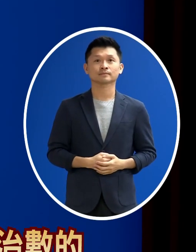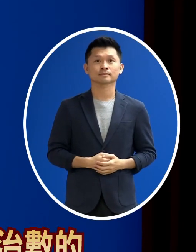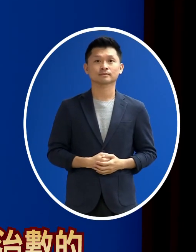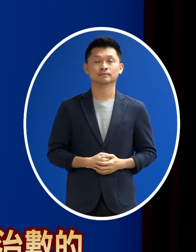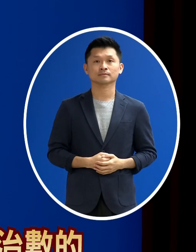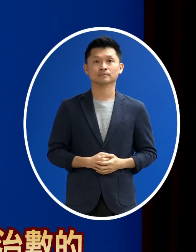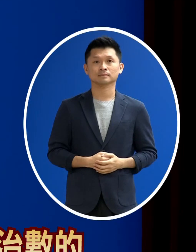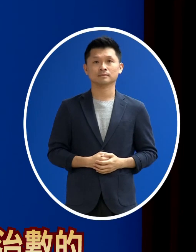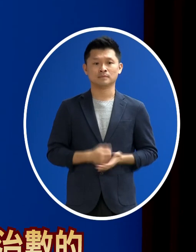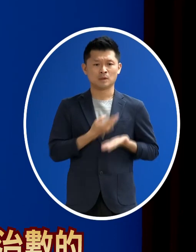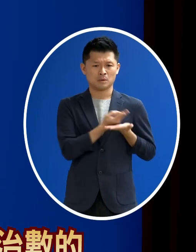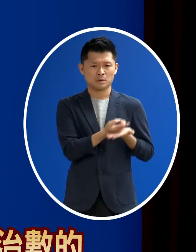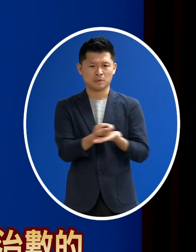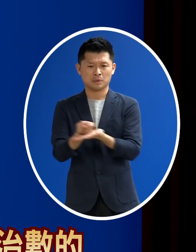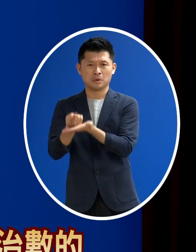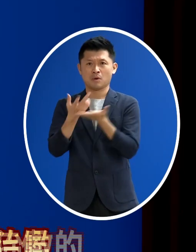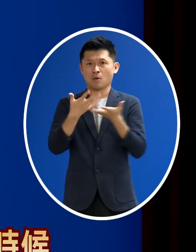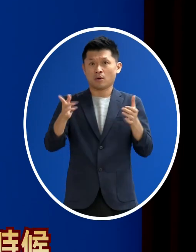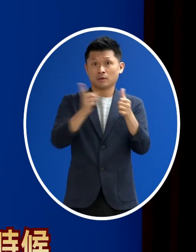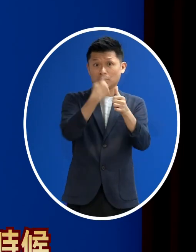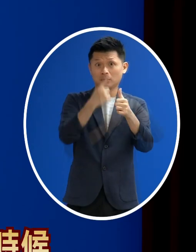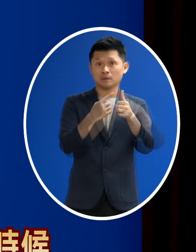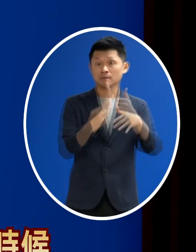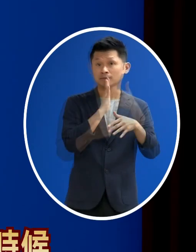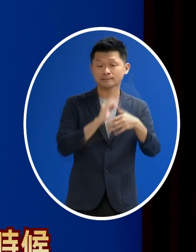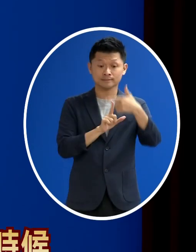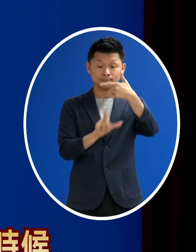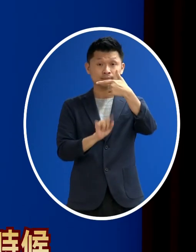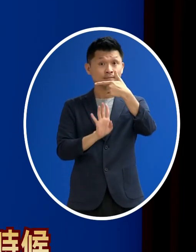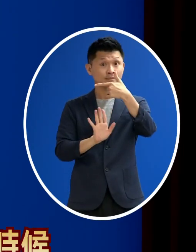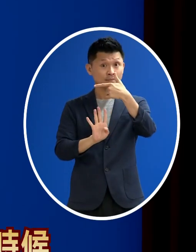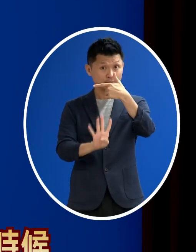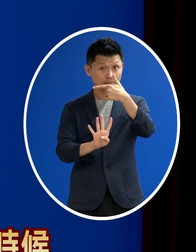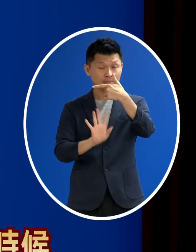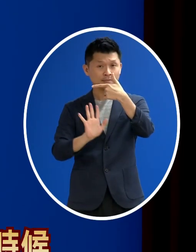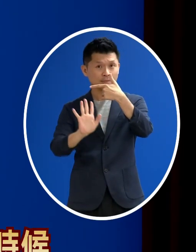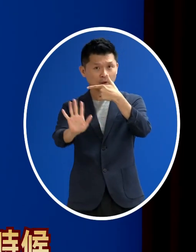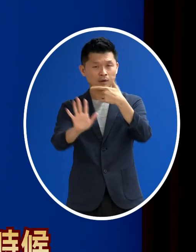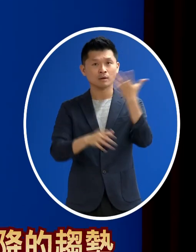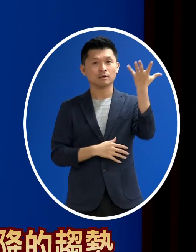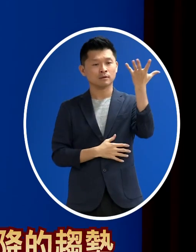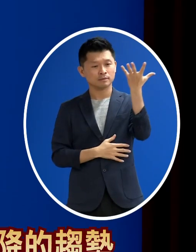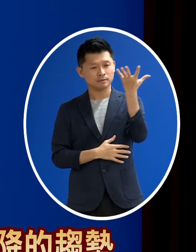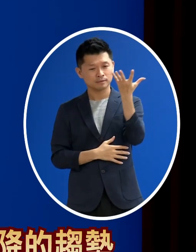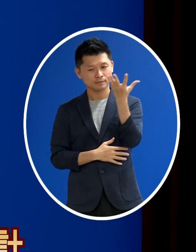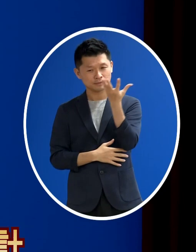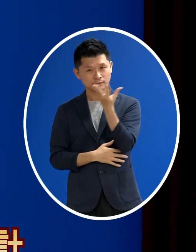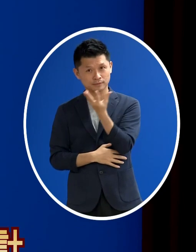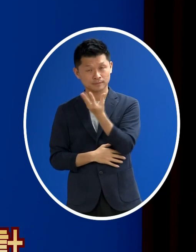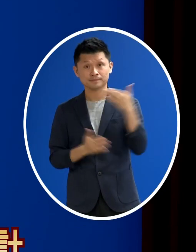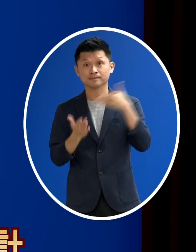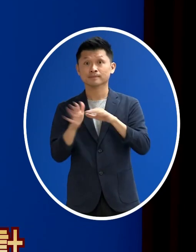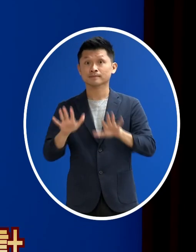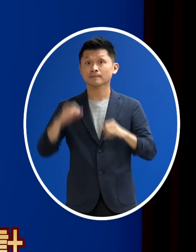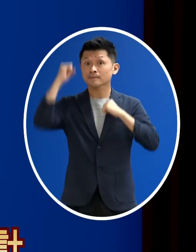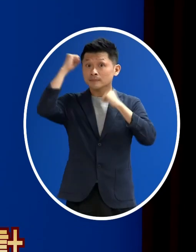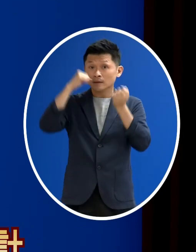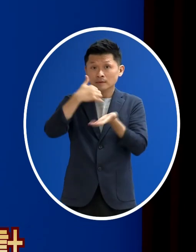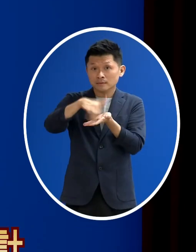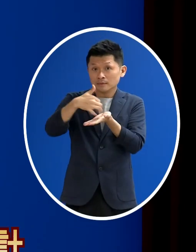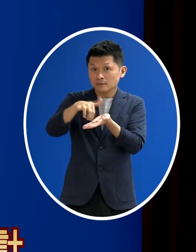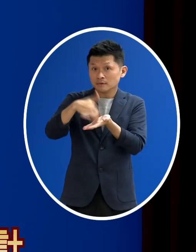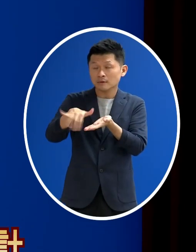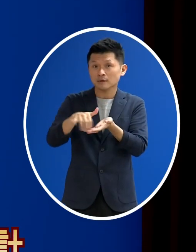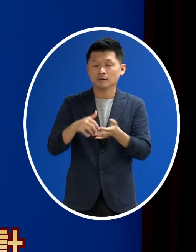多的那个收治数的这一天就是6月4号之后，大概就是呈现一个下降的趋势。到今天早上的统计，